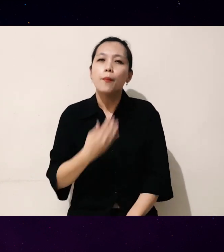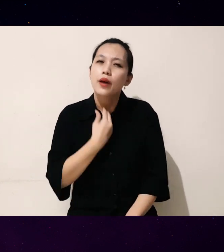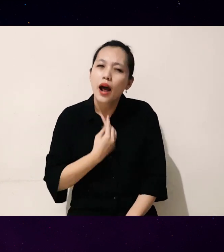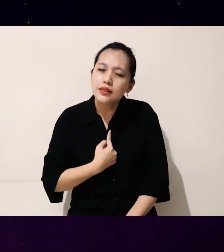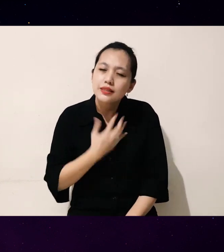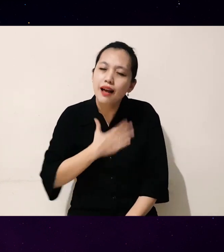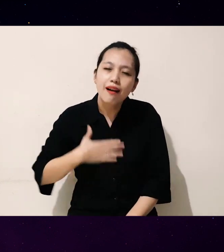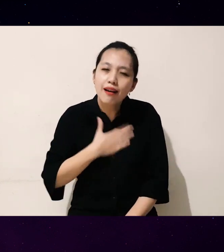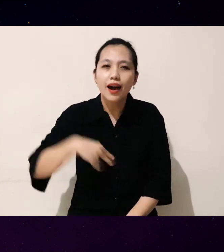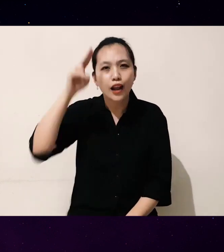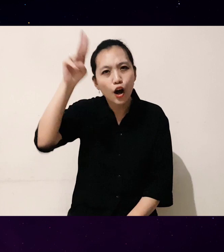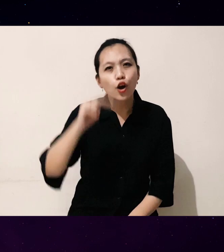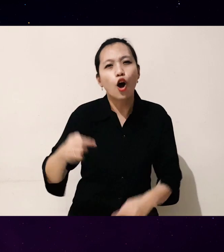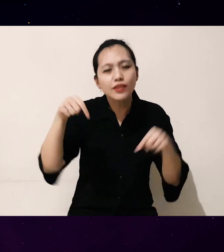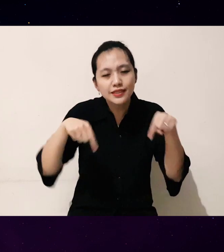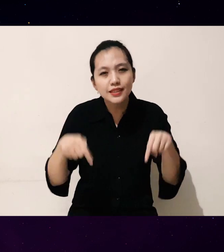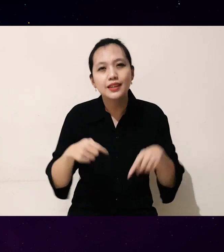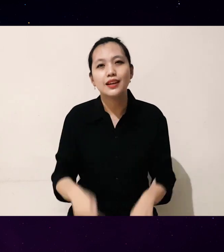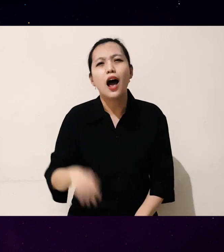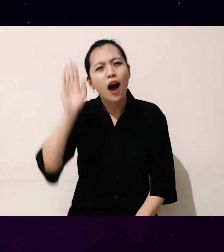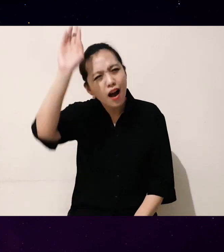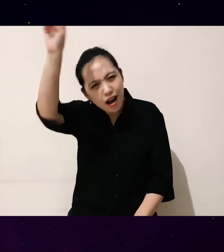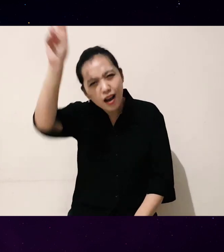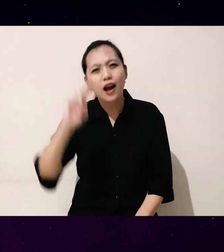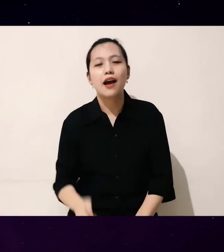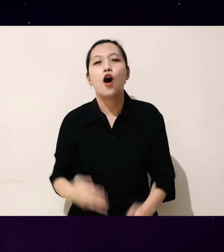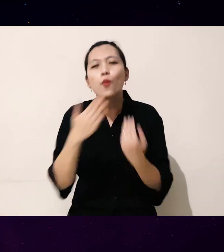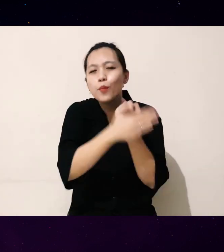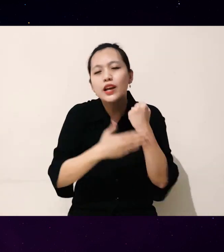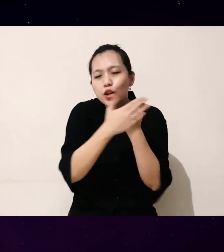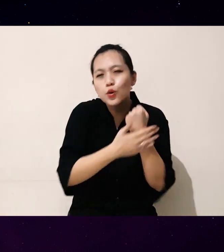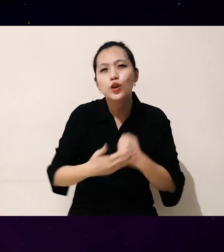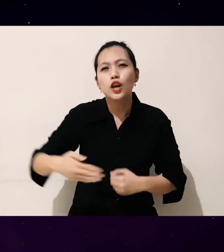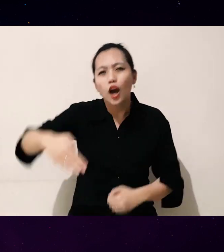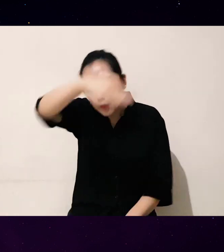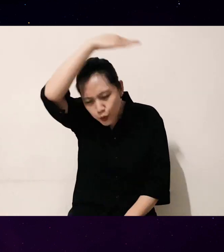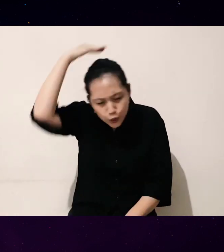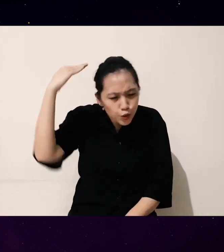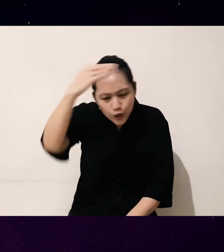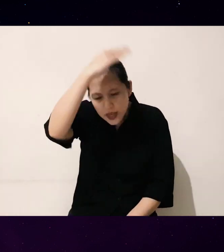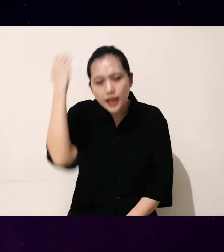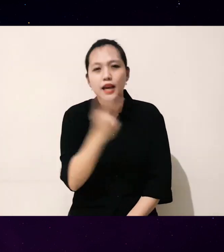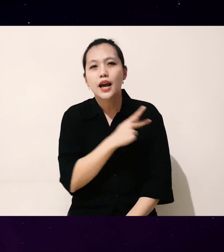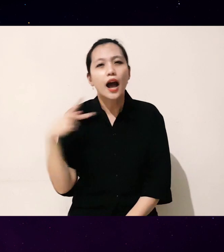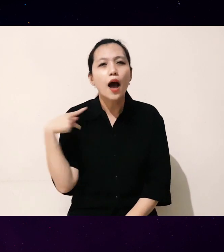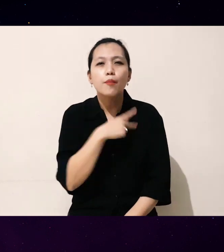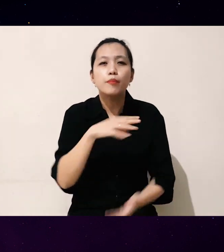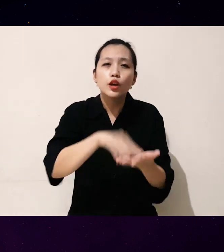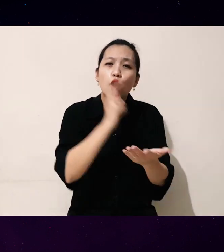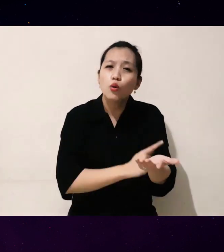bersama. Hamba berdoa di dalam hadirat-Mu. Kami merasakan Engkau di tempat ini. Kami merasakan bahwa